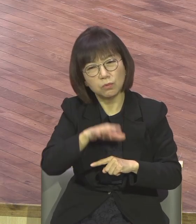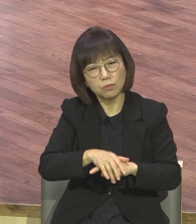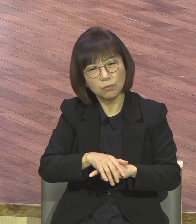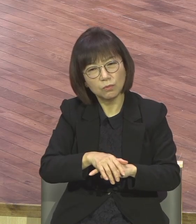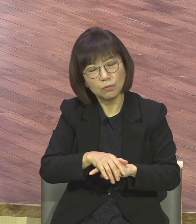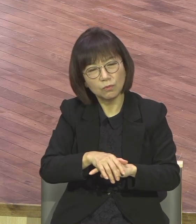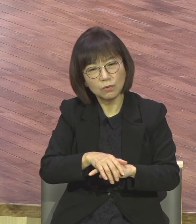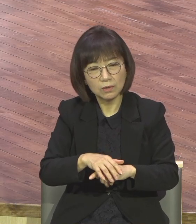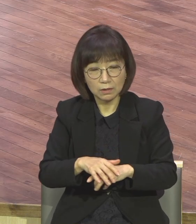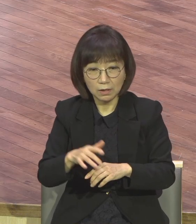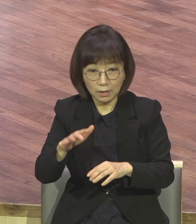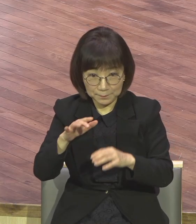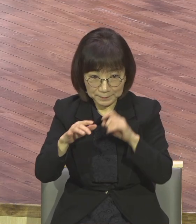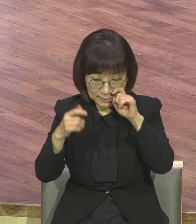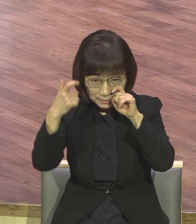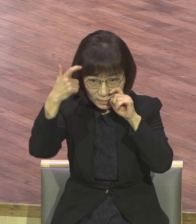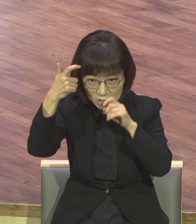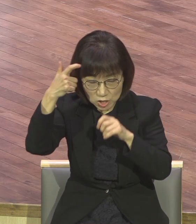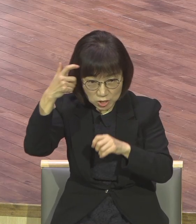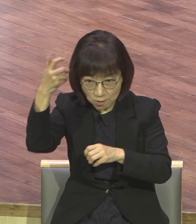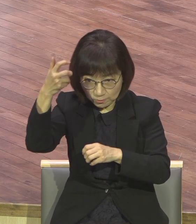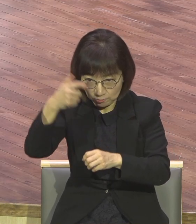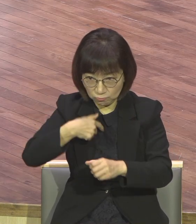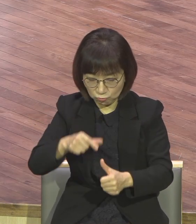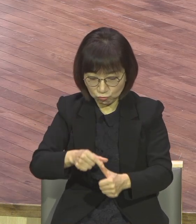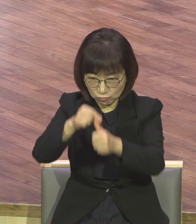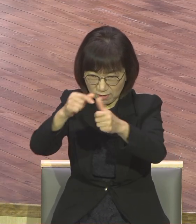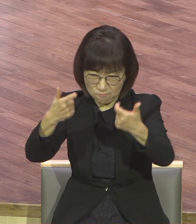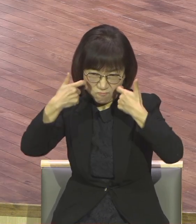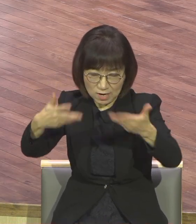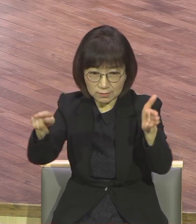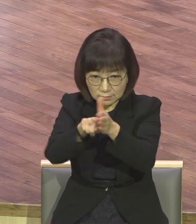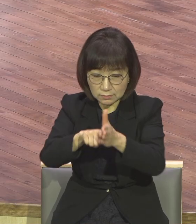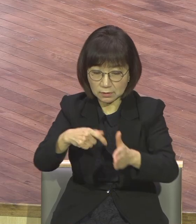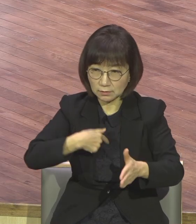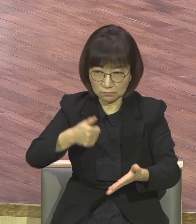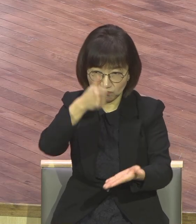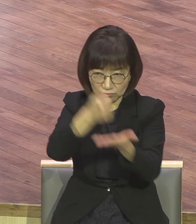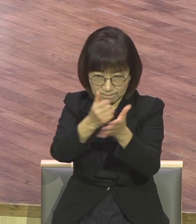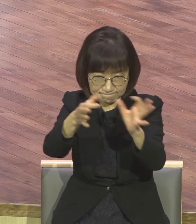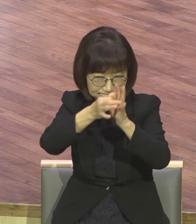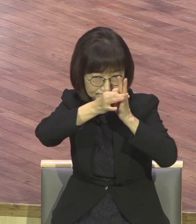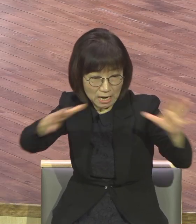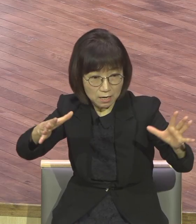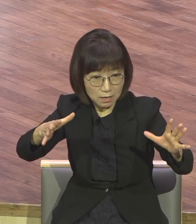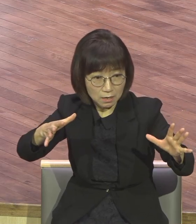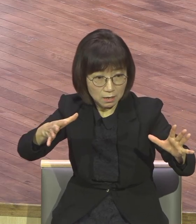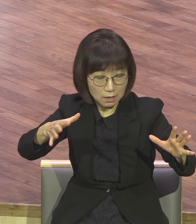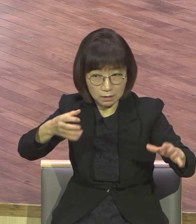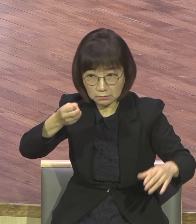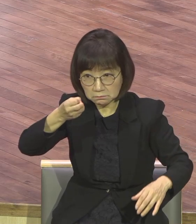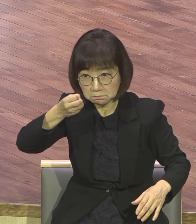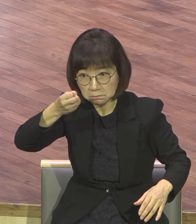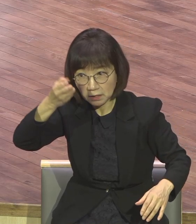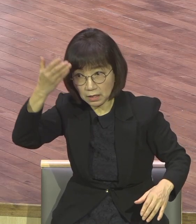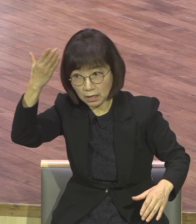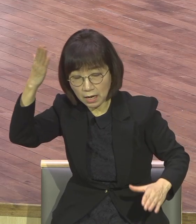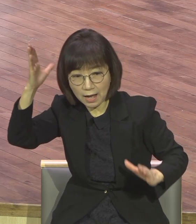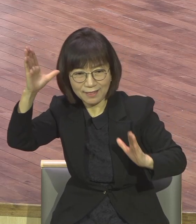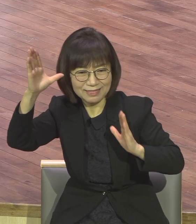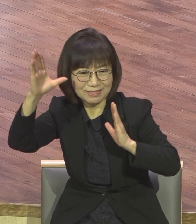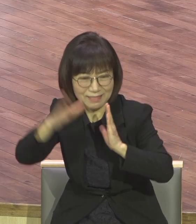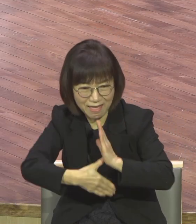영적으로 구원에 대한 확신, 죄에서 완전히 해방된 존재라는 사실을 놓치는 순간에 어떻게 되느냐?